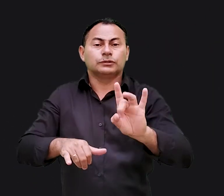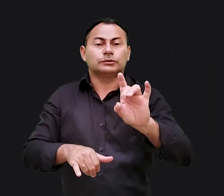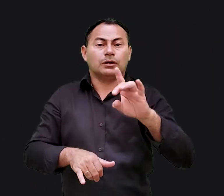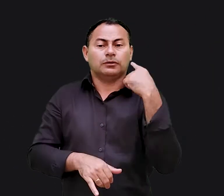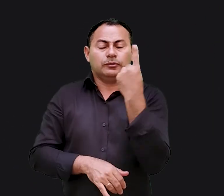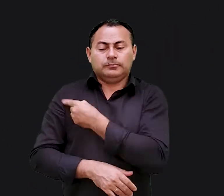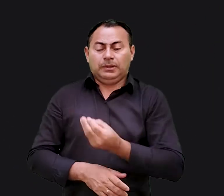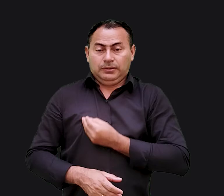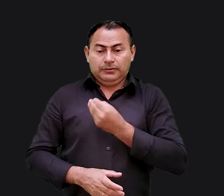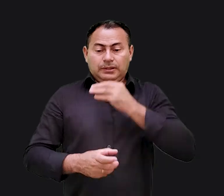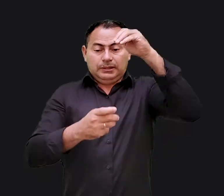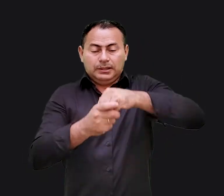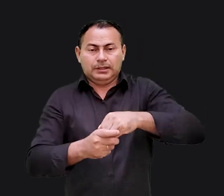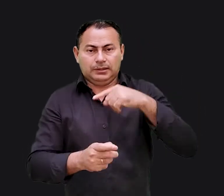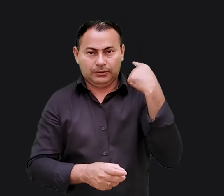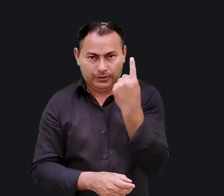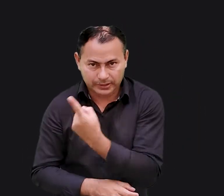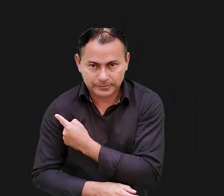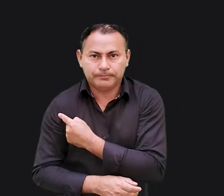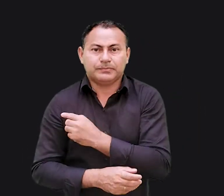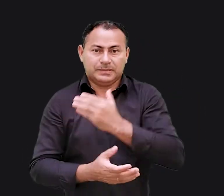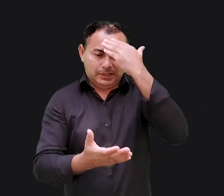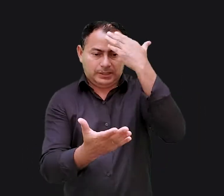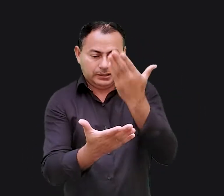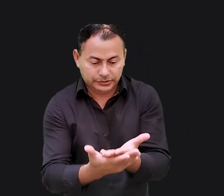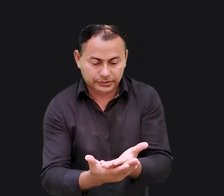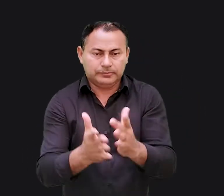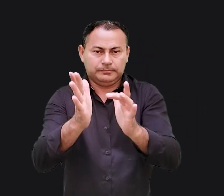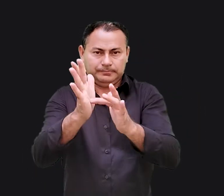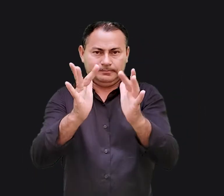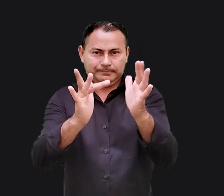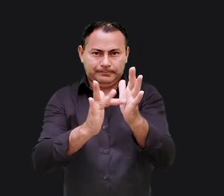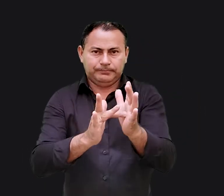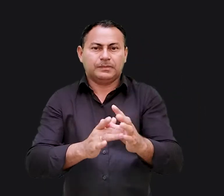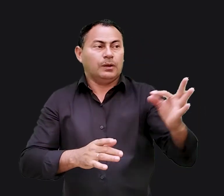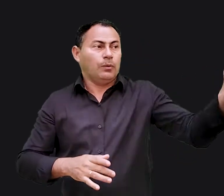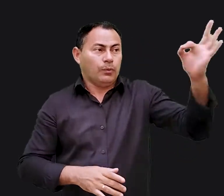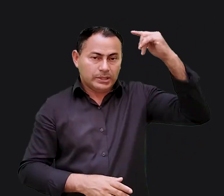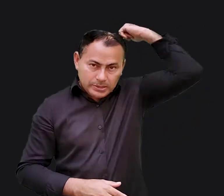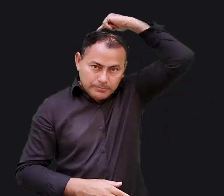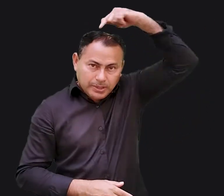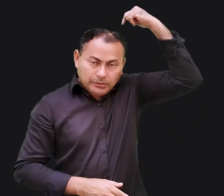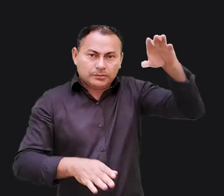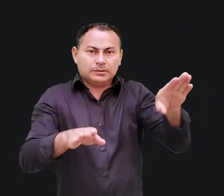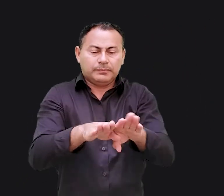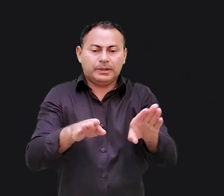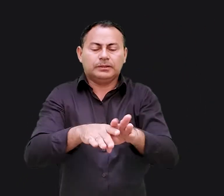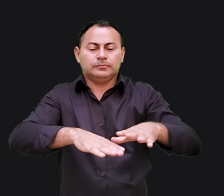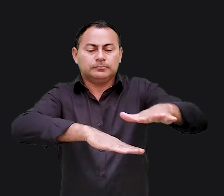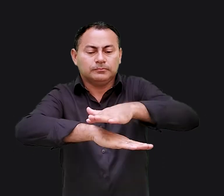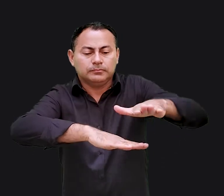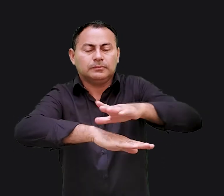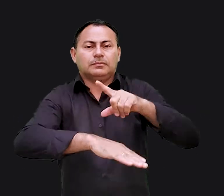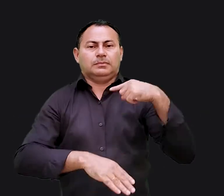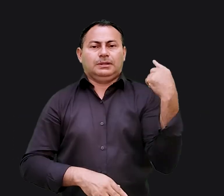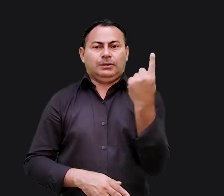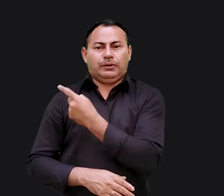nós, no sentido de que ele habita dentro de nós, se crermos em Jesus. O Espírito Santo também está sobre